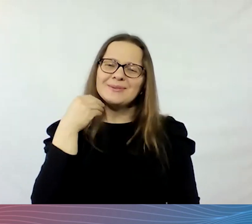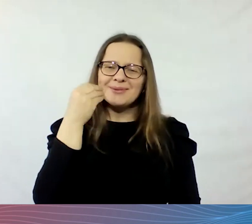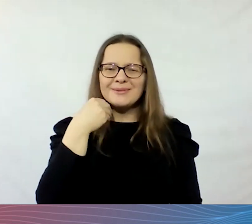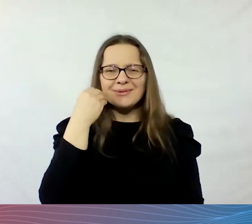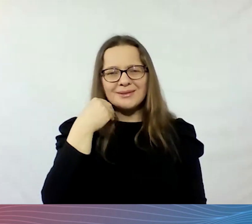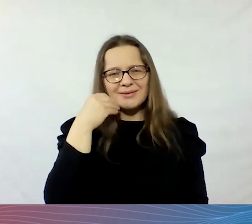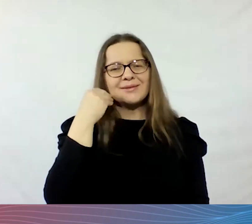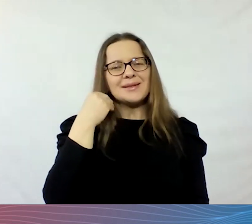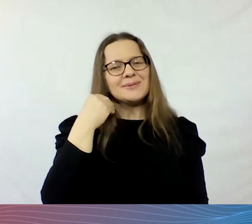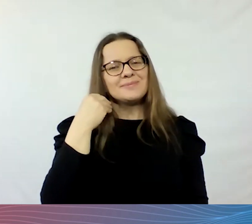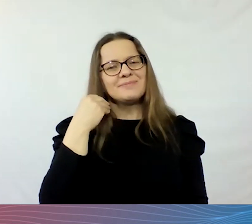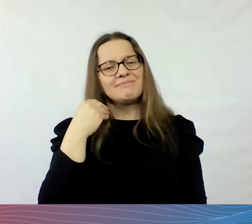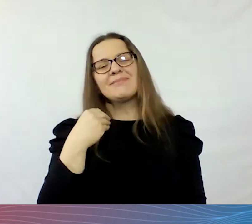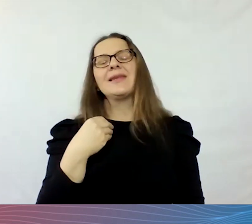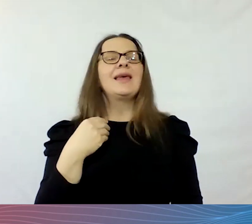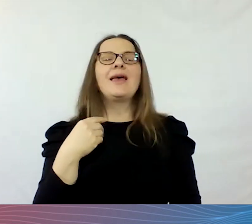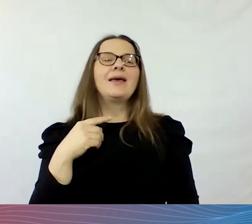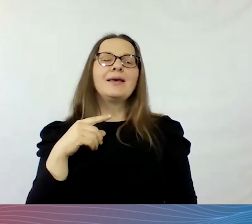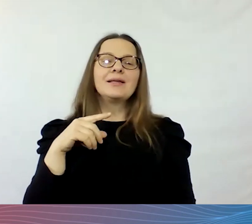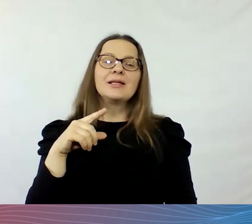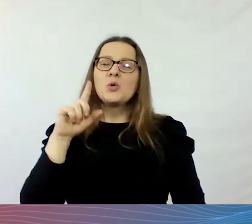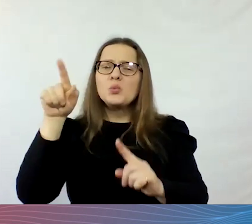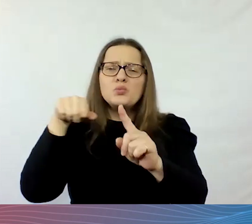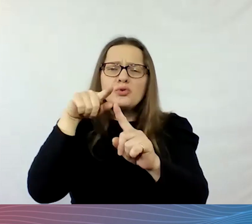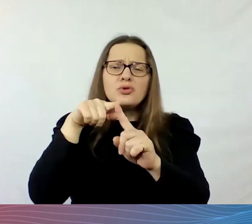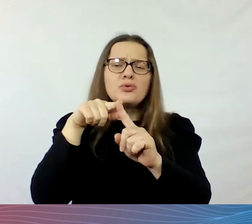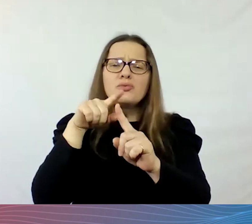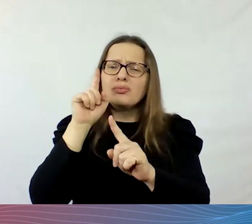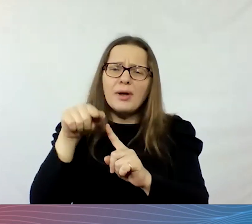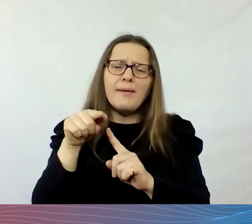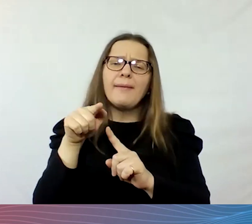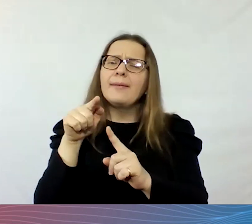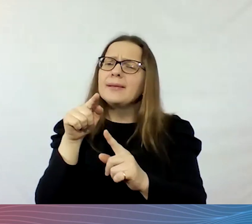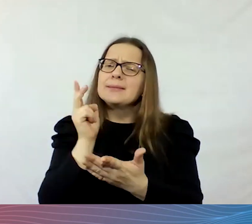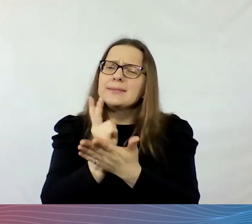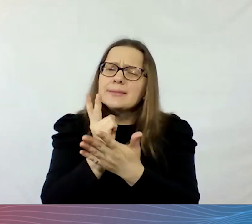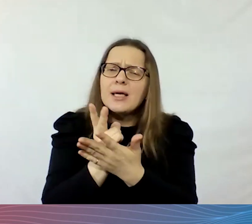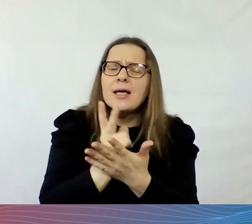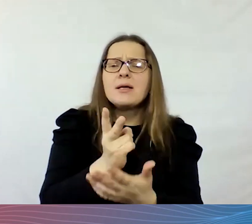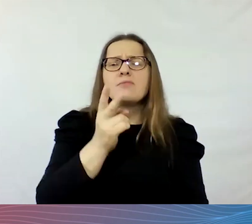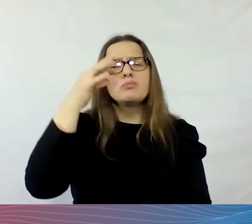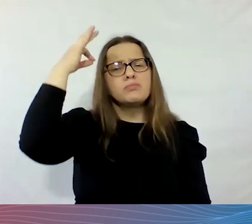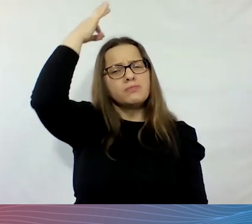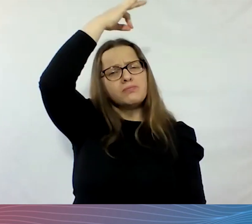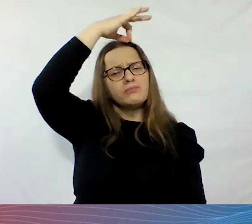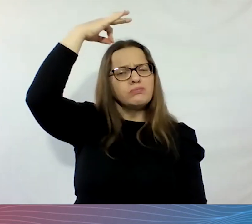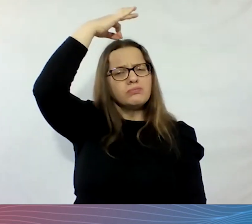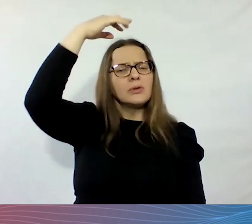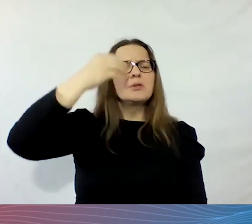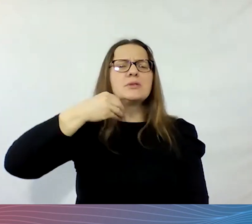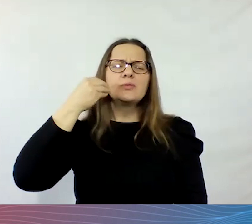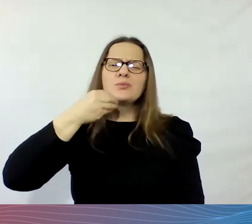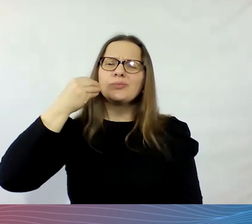Não tem outro jeito de nós alcançarmos a edificação do corpo de Cristo. Não tem outro jeito de nós alcançarmos aquela unidade que eu falei